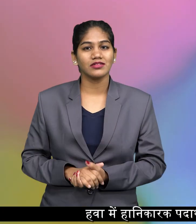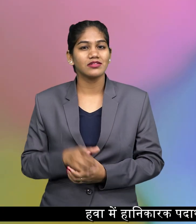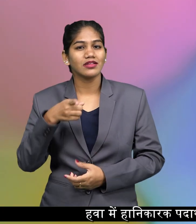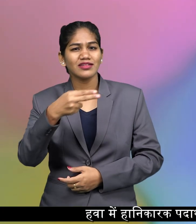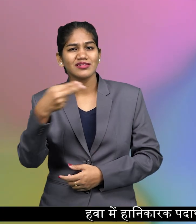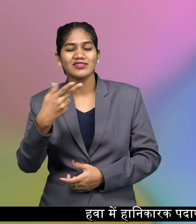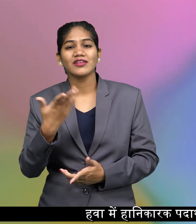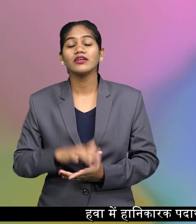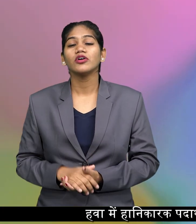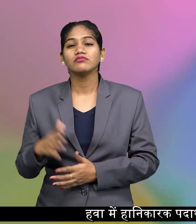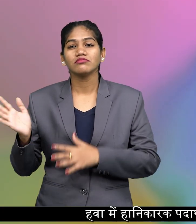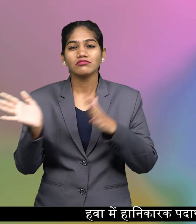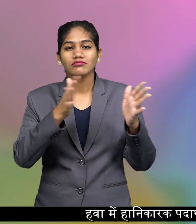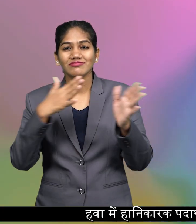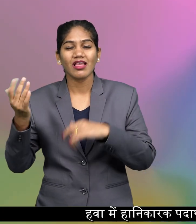है।